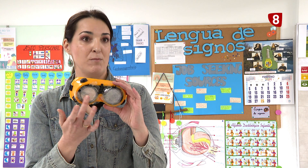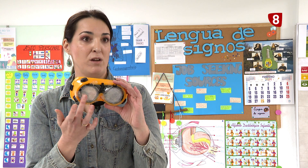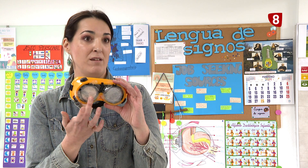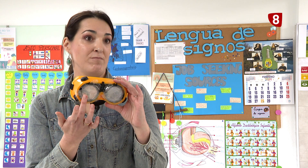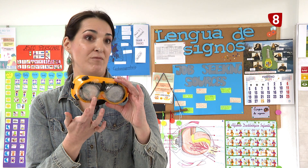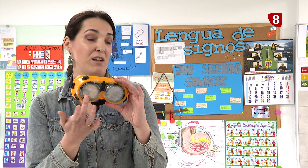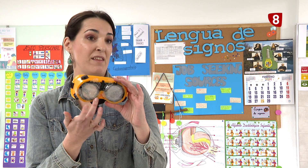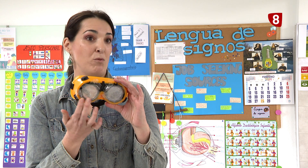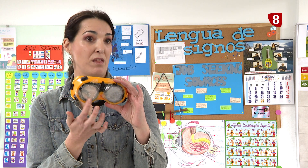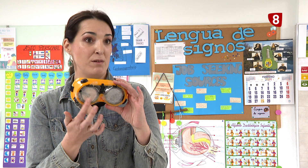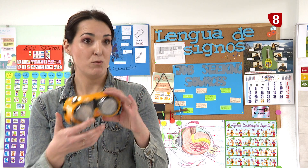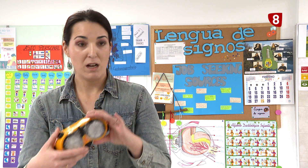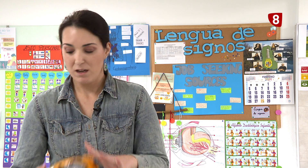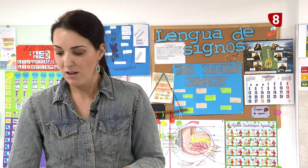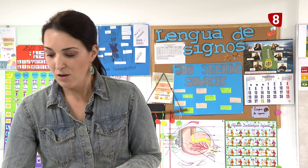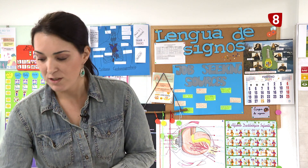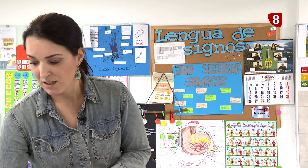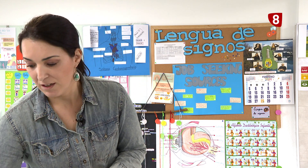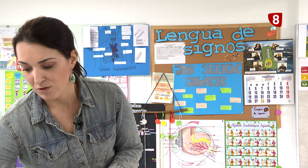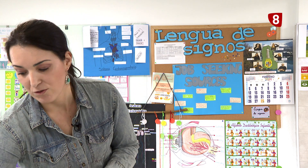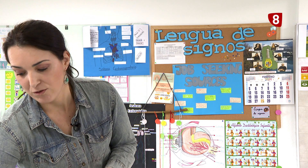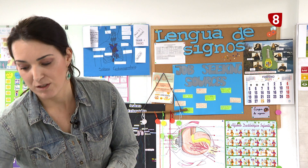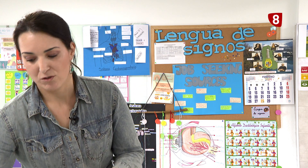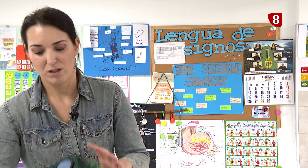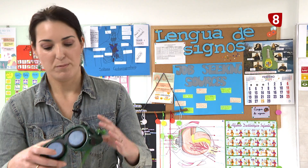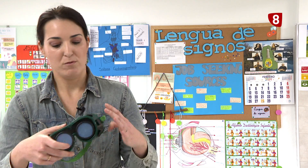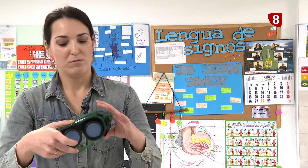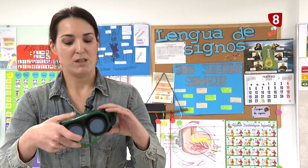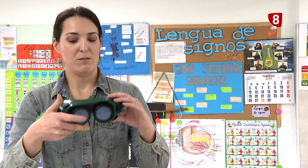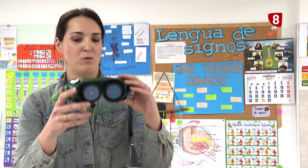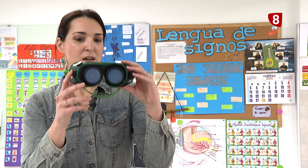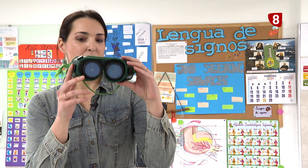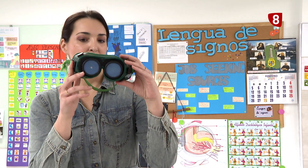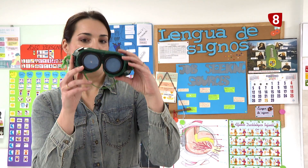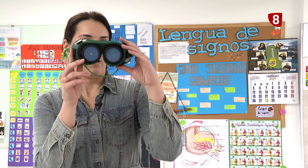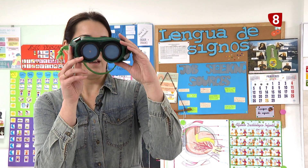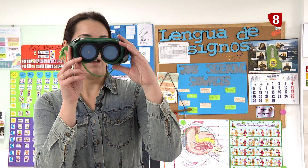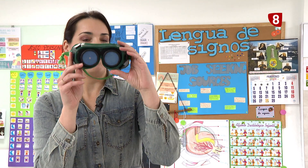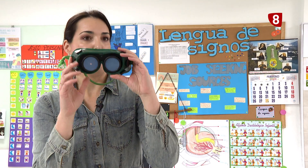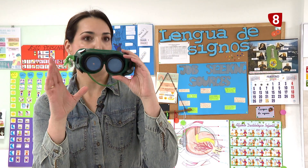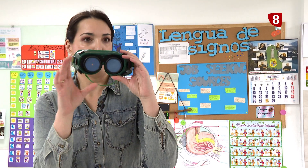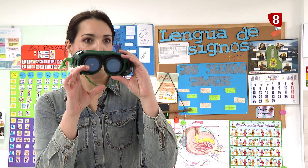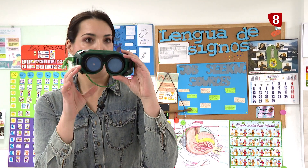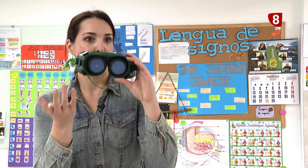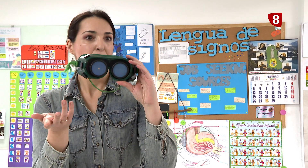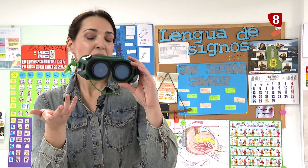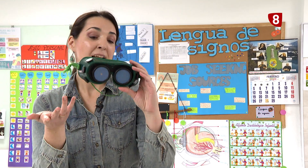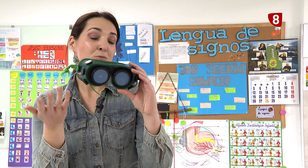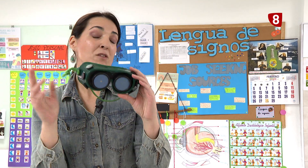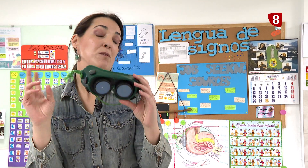simulan falta de agudeza visual o este otro tipo que simulan campo visual reducido, el alumnado se puede